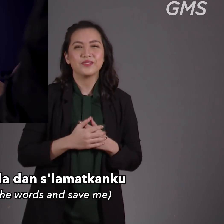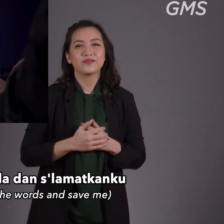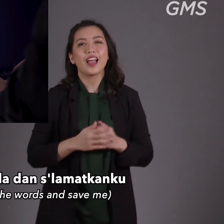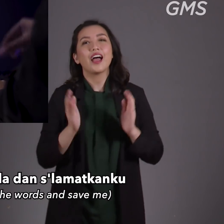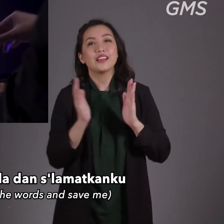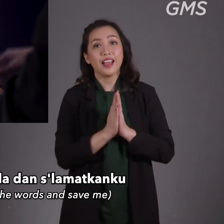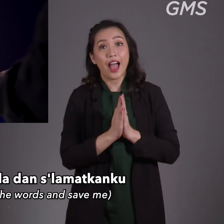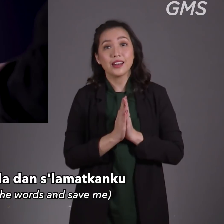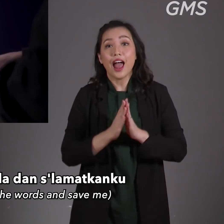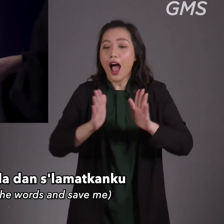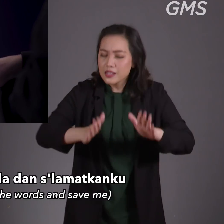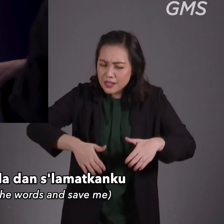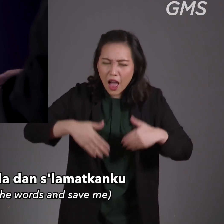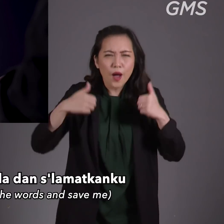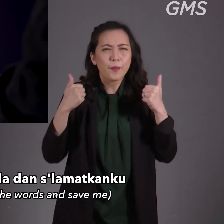dan